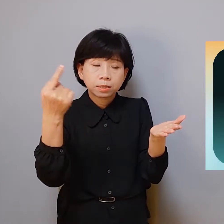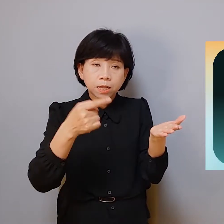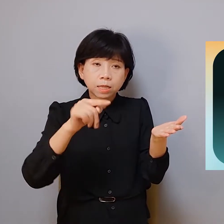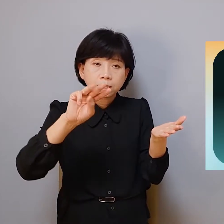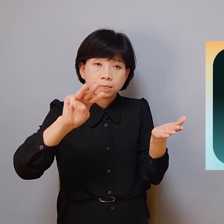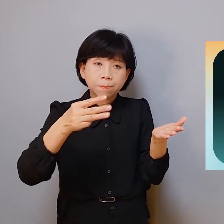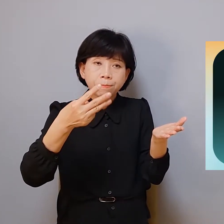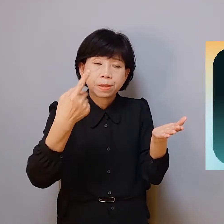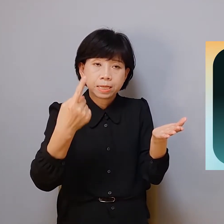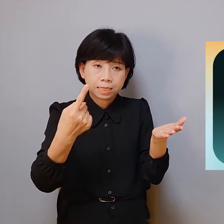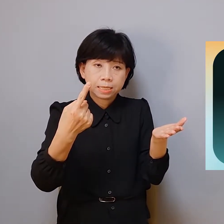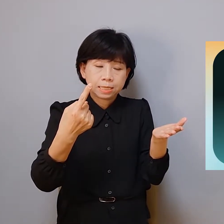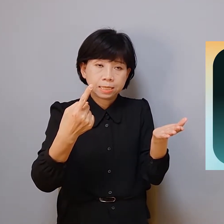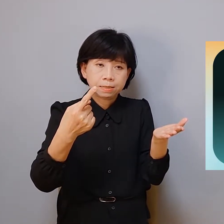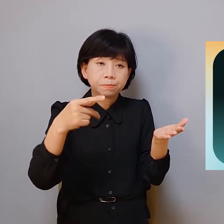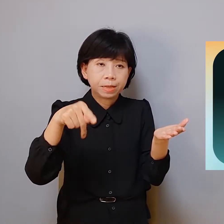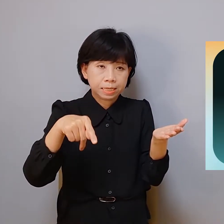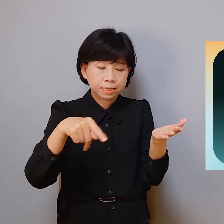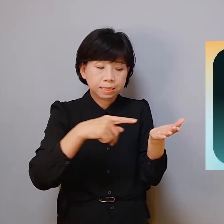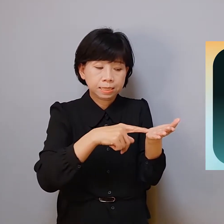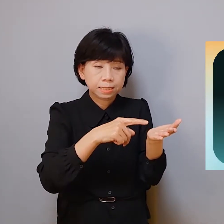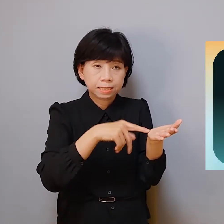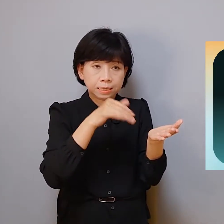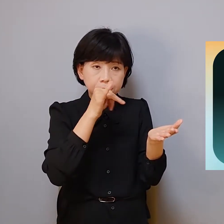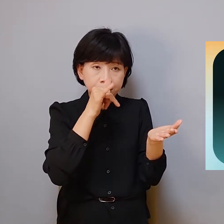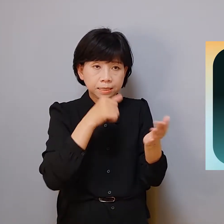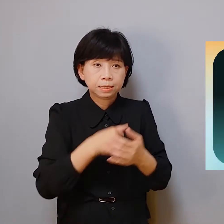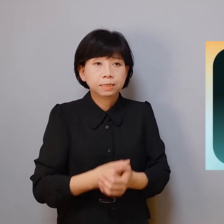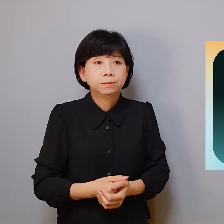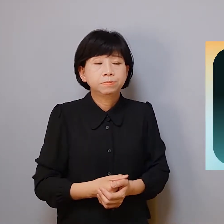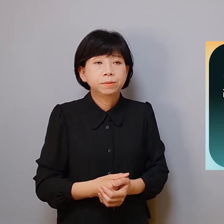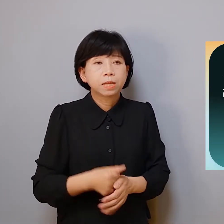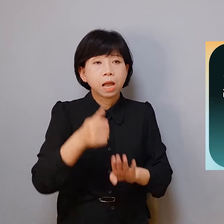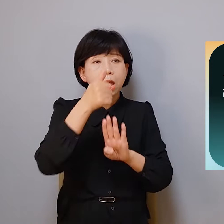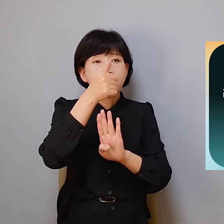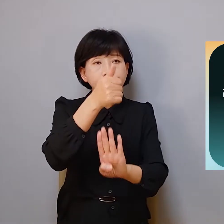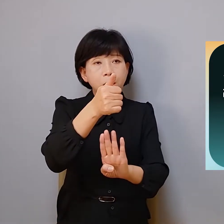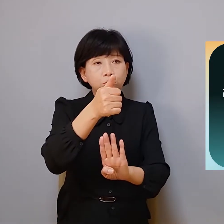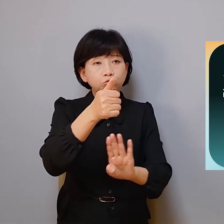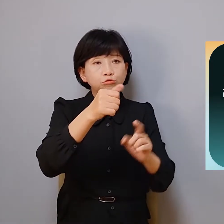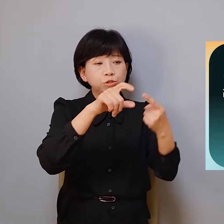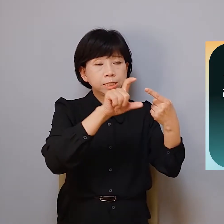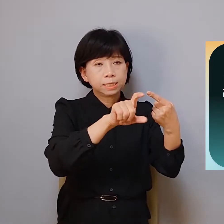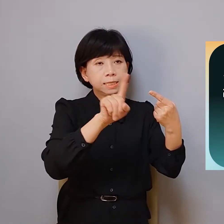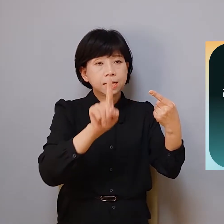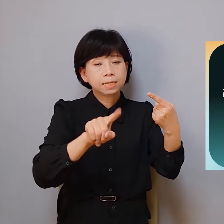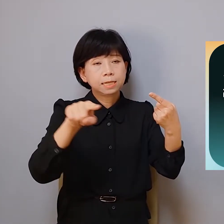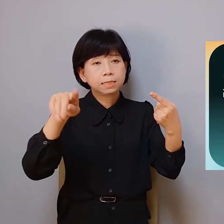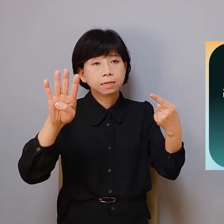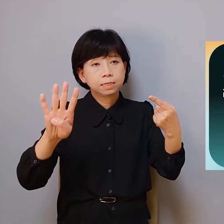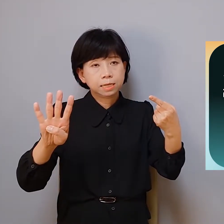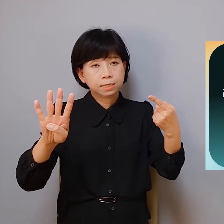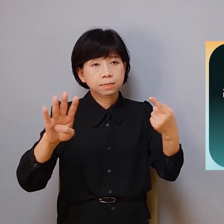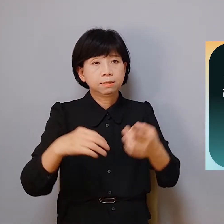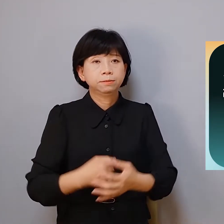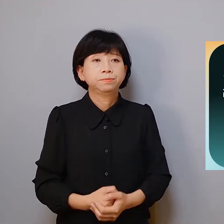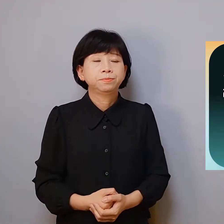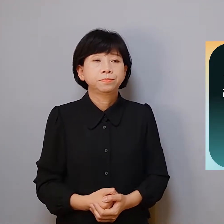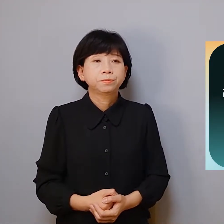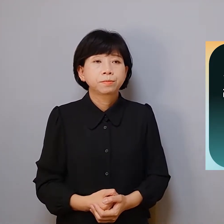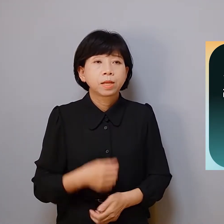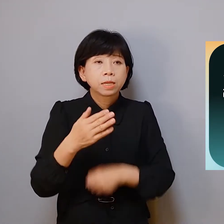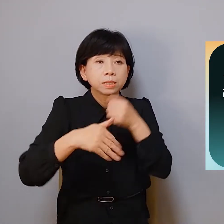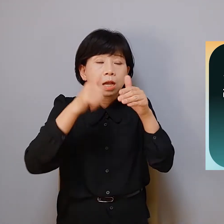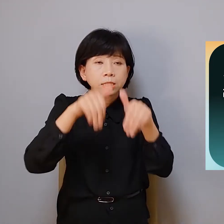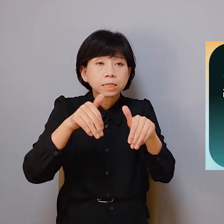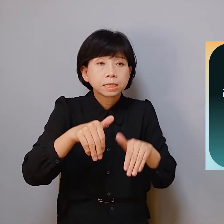1301면쯤에 있습니다. 하박국 1장 1절에서 4절, 제가 먼저 1절 봉독해